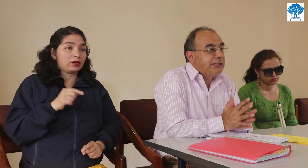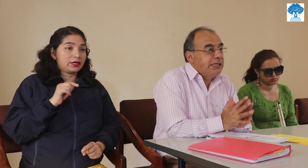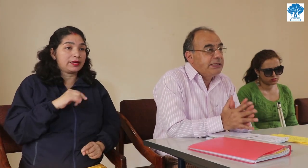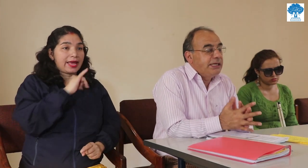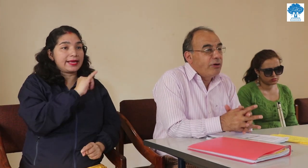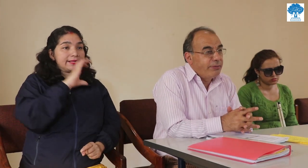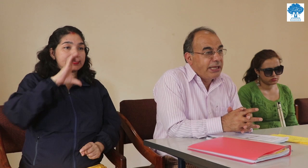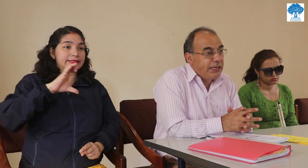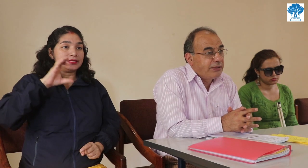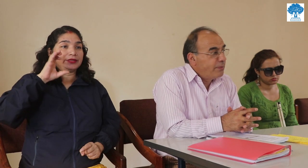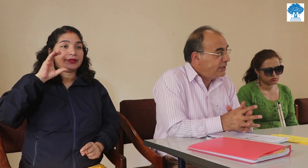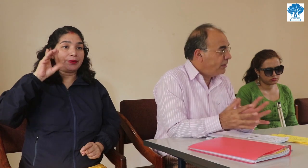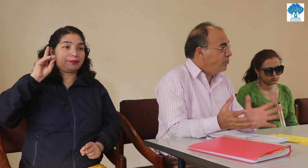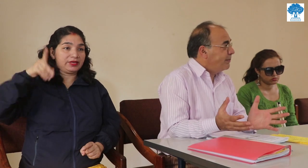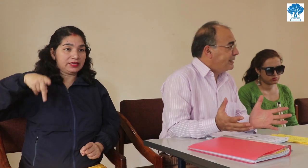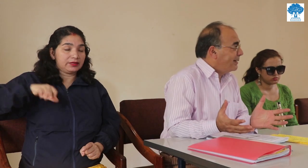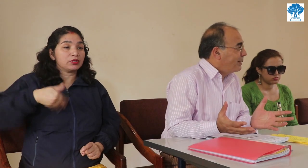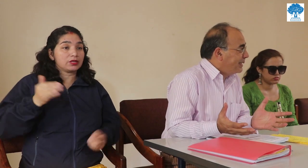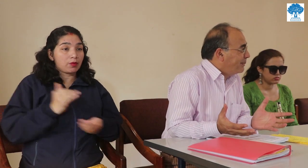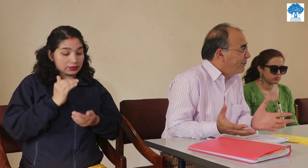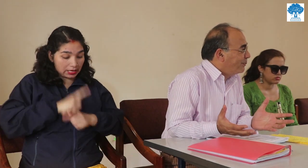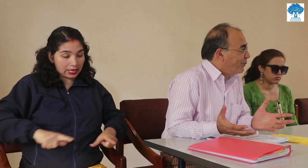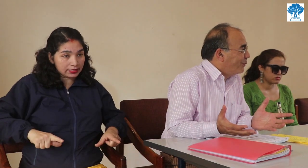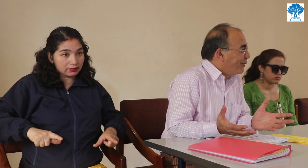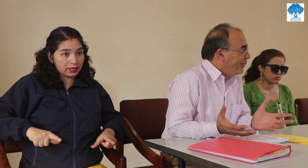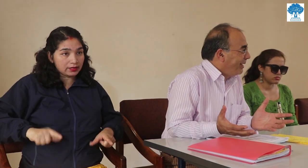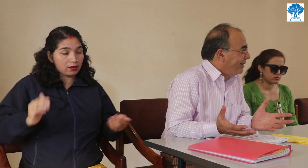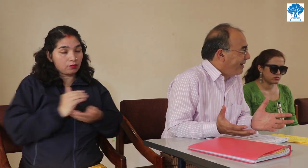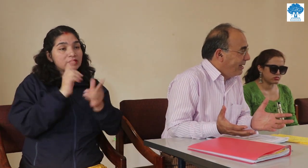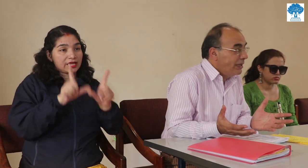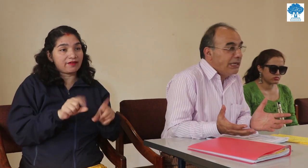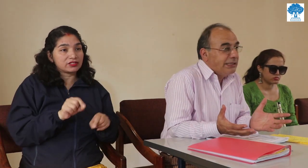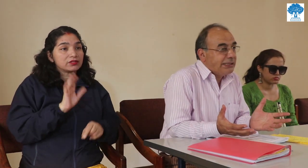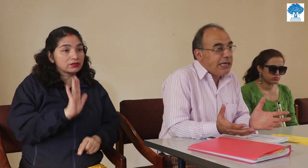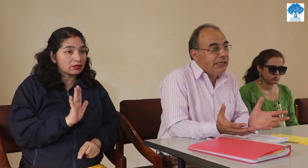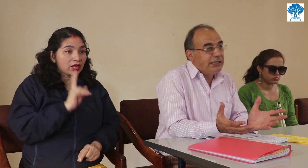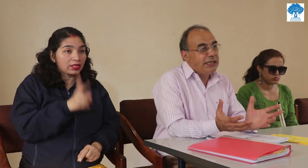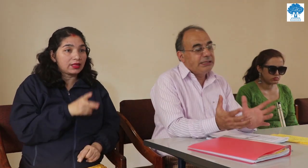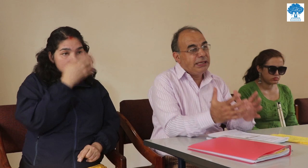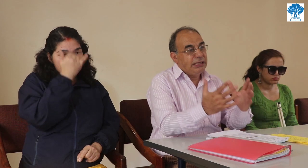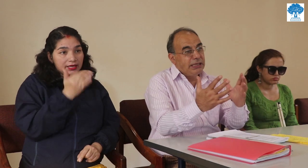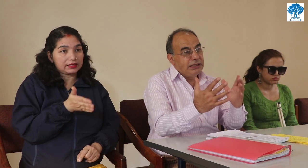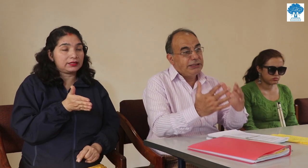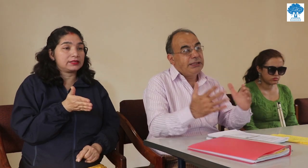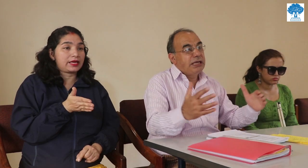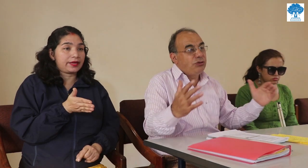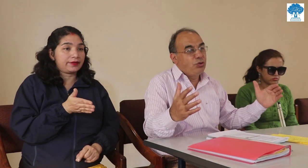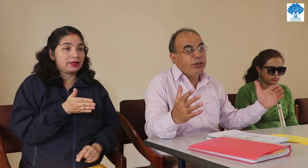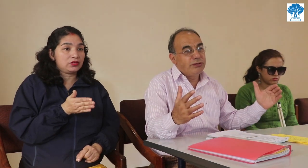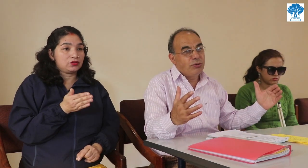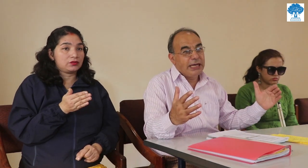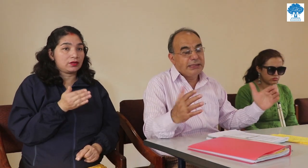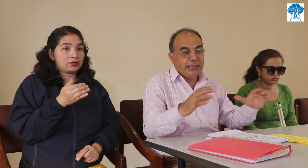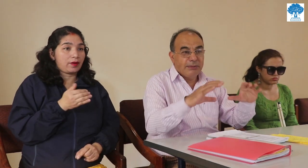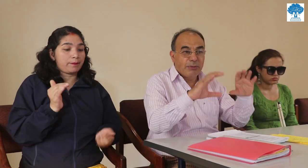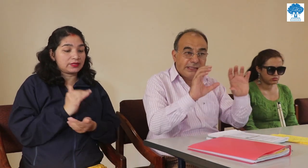आइसिपिडी पछाडि चाहिँ के भयो भन्दाखेरि चाहिँ अब बच्चा नहुने मान्छेलाई बच्चा मात्र हुनु पऱ्यो नि होइन त्यस कारणले गर्दाखेरि चाहिँ निसन्तान